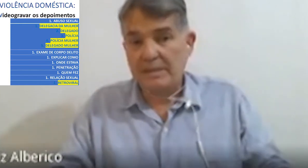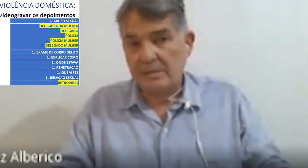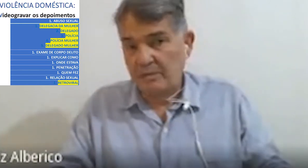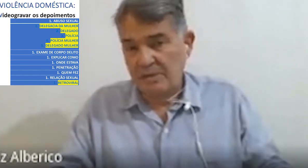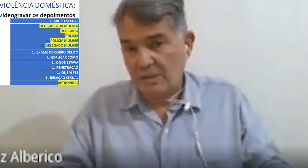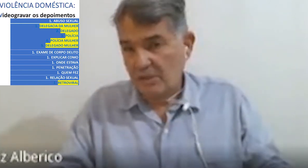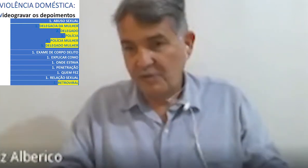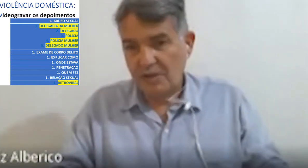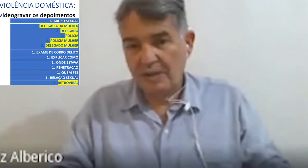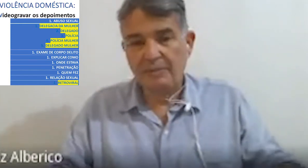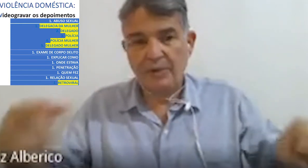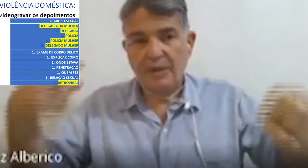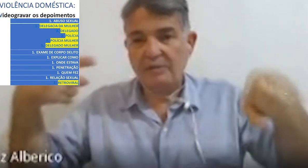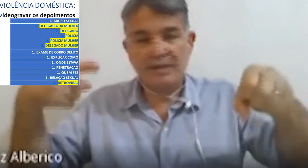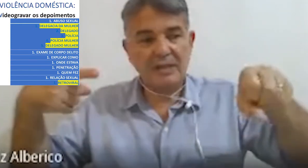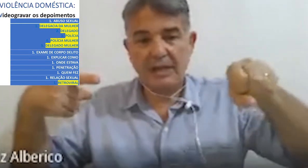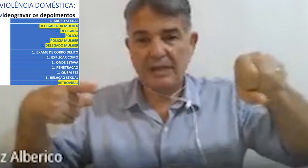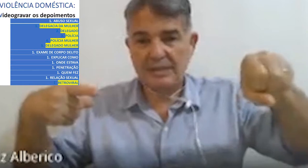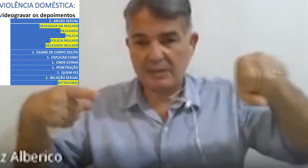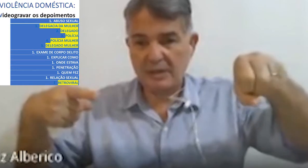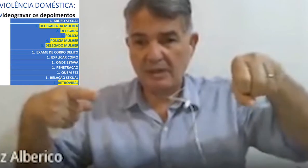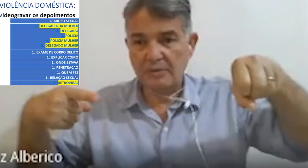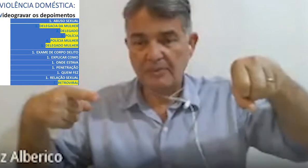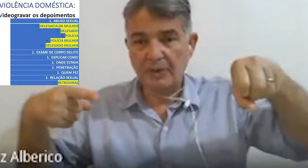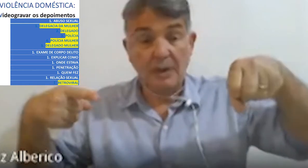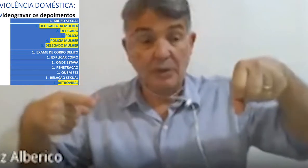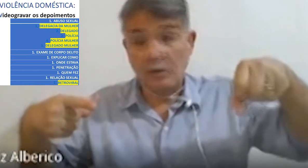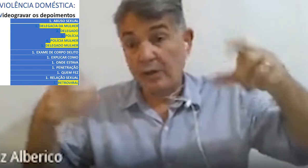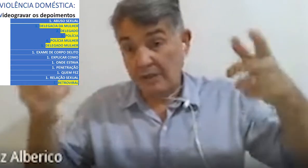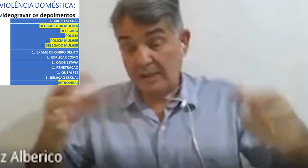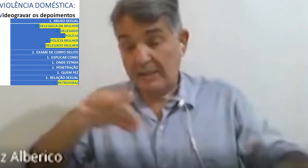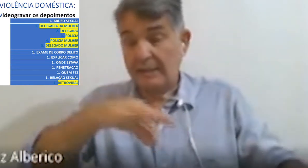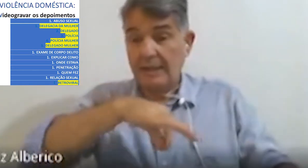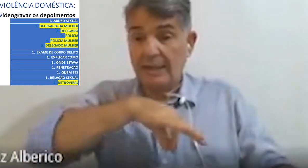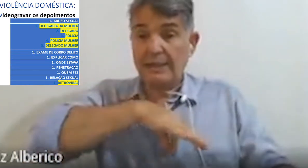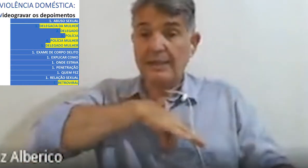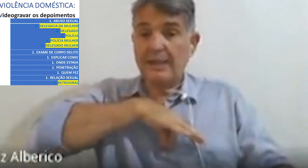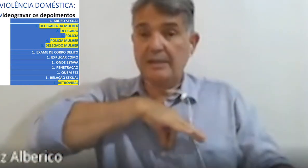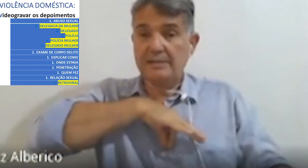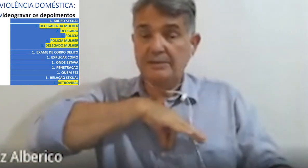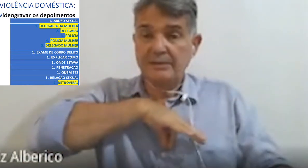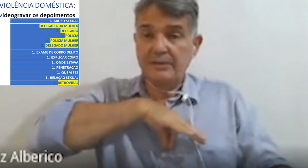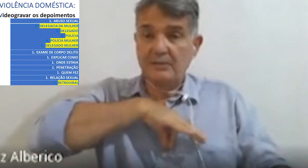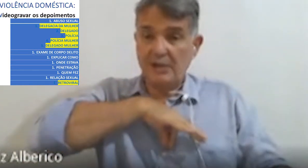Penetração, isso aí eu já fiz, né? Porque aí vai ser esse sinal, só que aquele detalhe. Aqui é